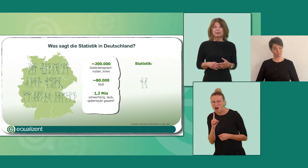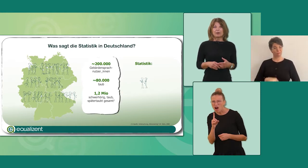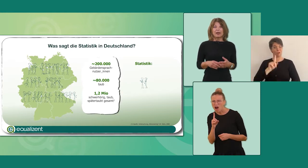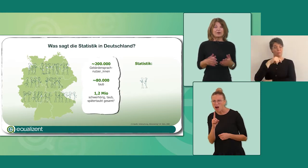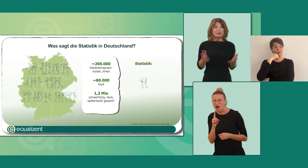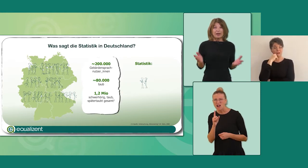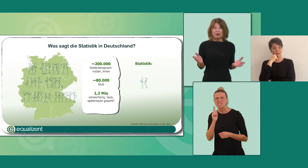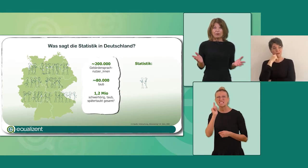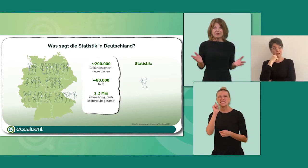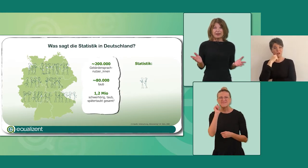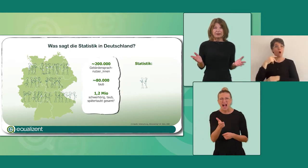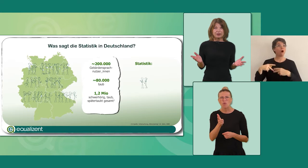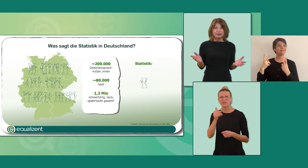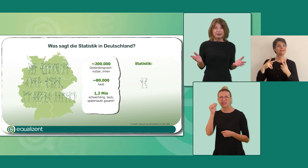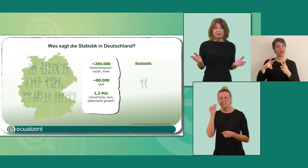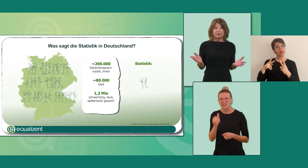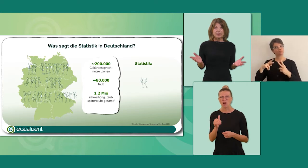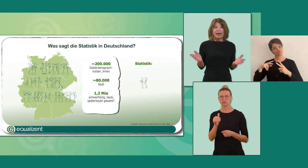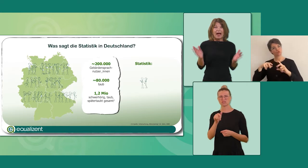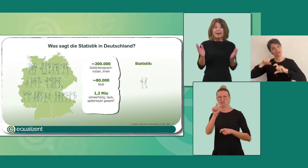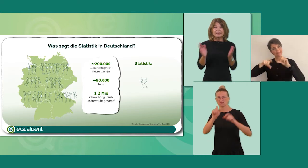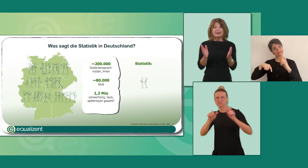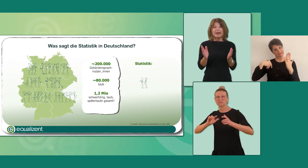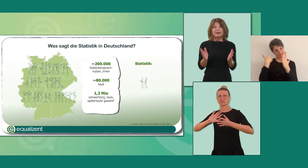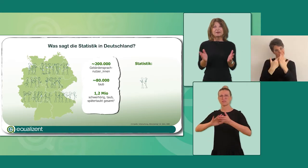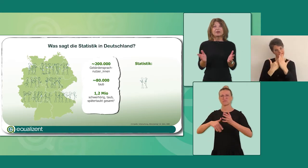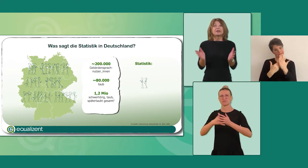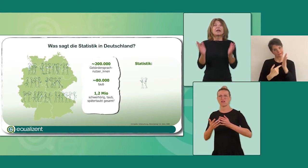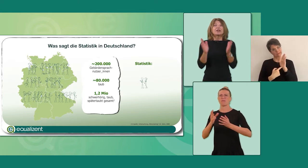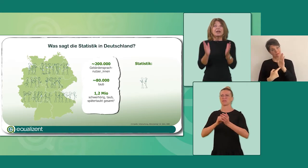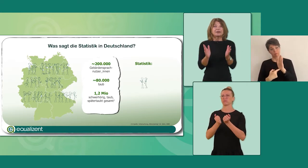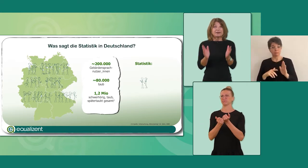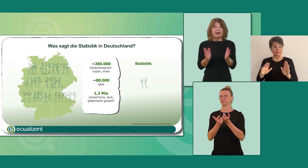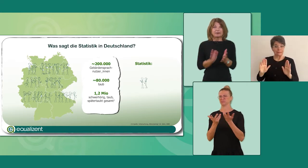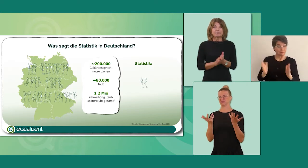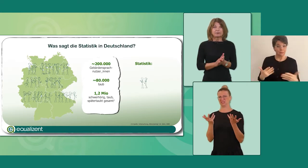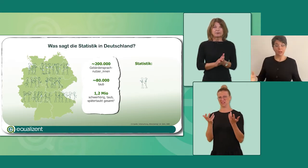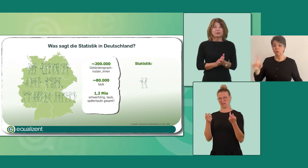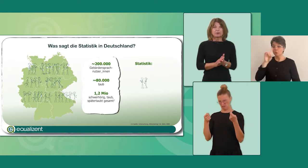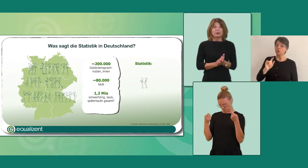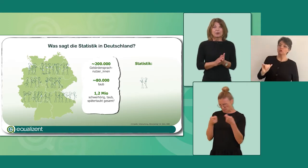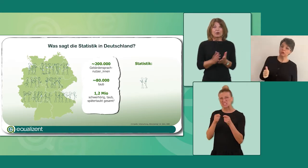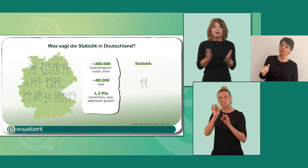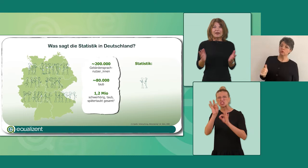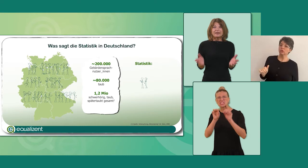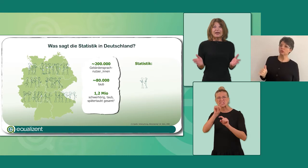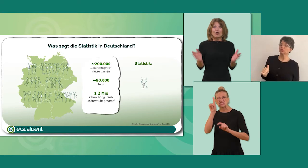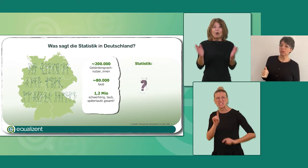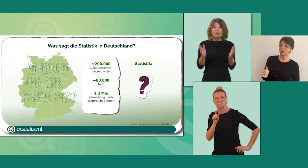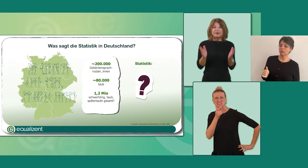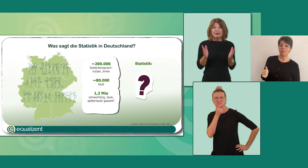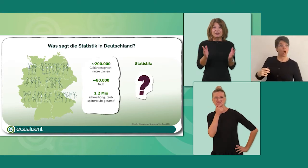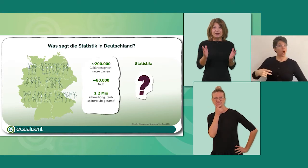Aber es gibt keine offiziellen Statistiken. All diese Zahlen sind Schätzzahlen. Und wenn es